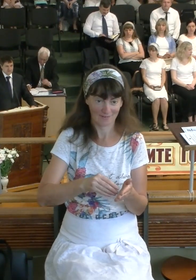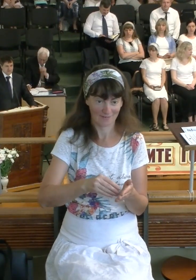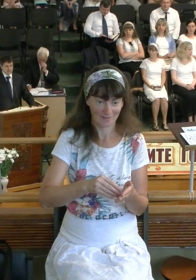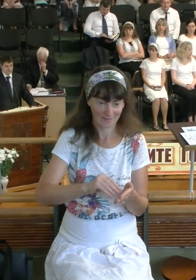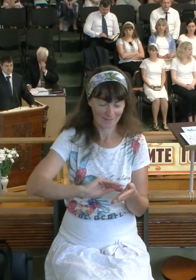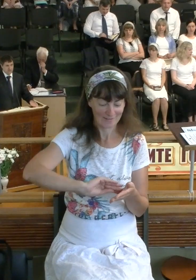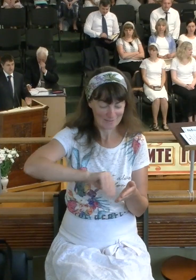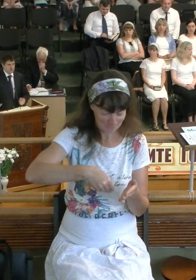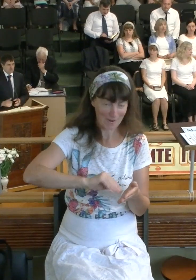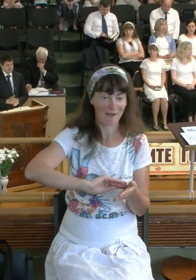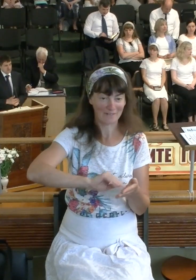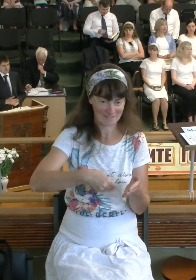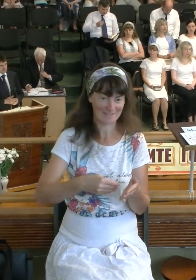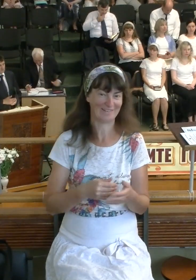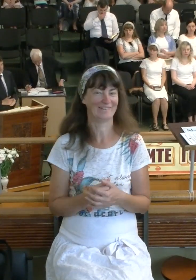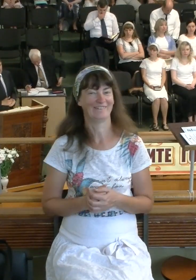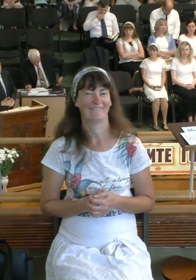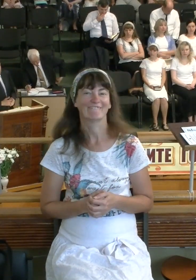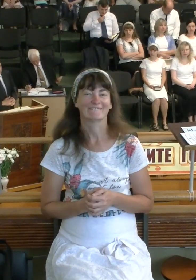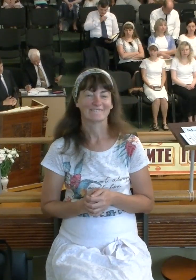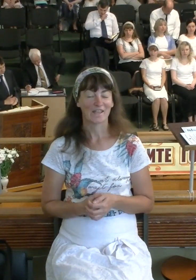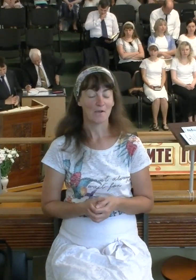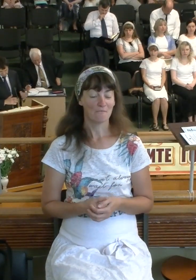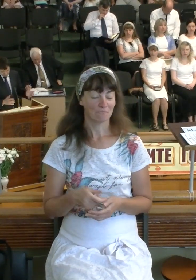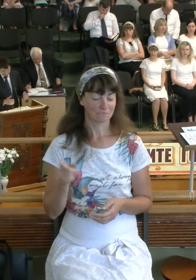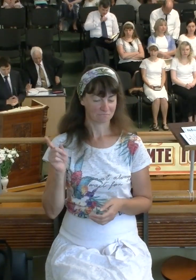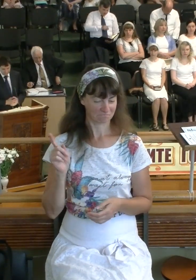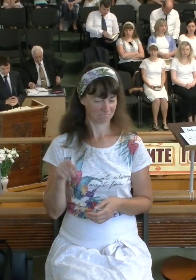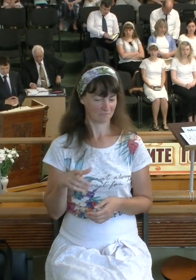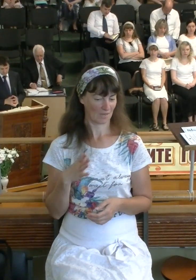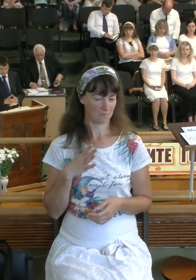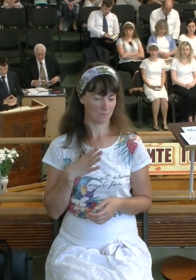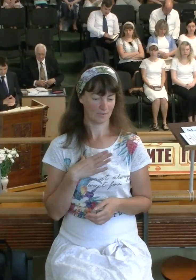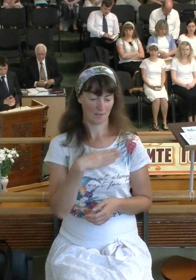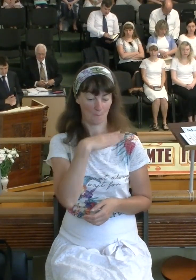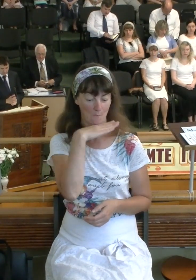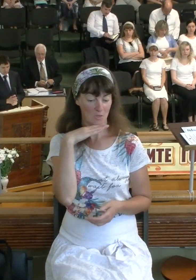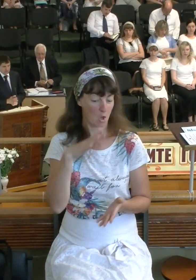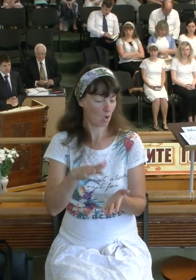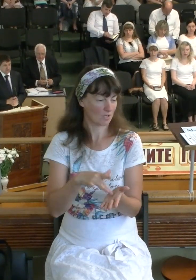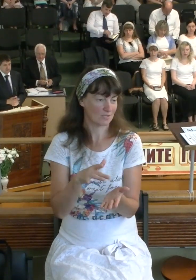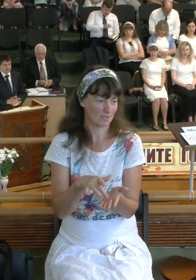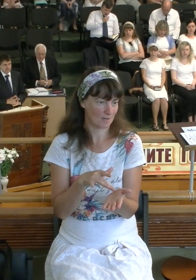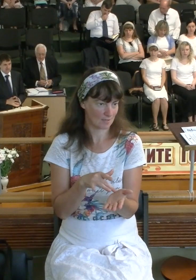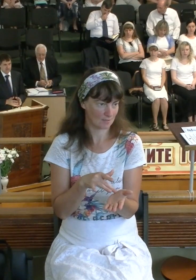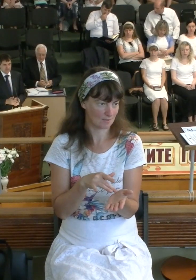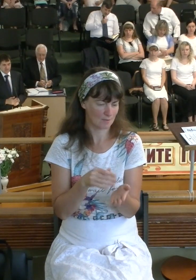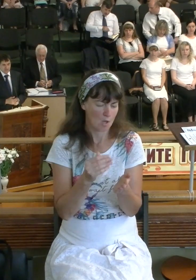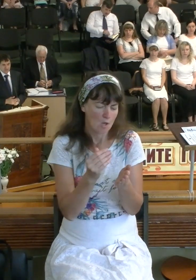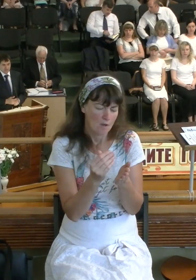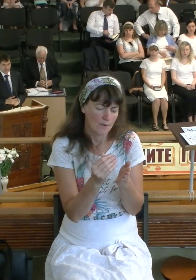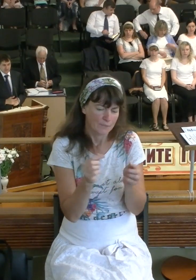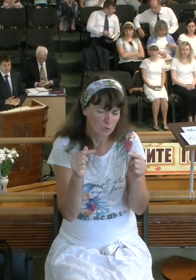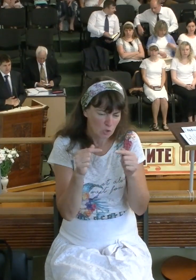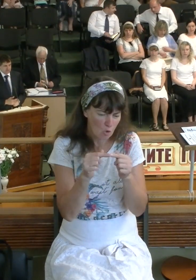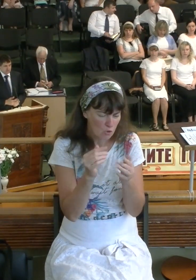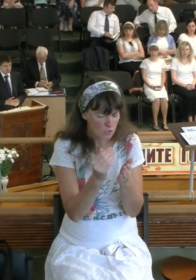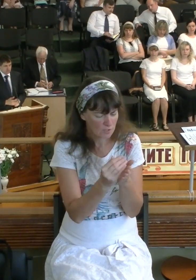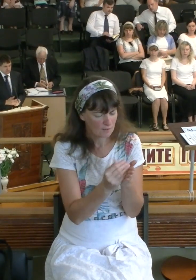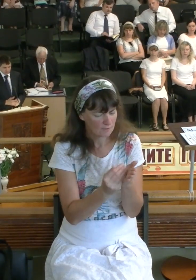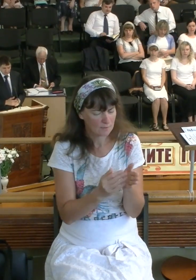несколько разделов. Это все было очень подробно, очень много. И кажется,